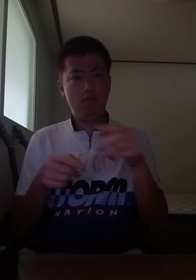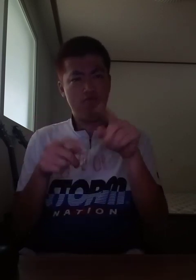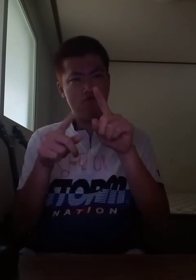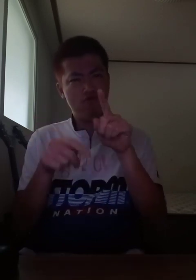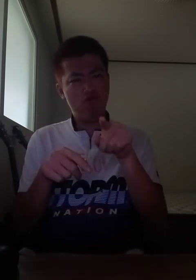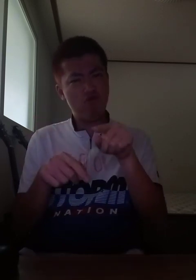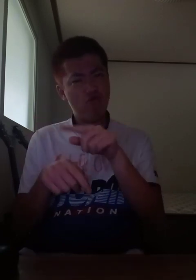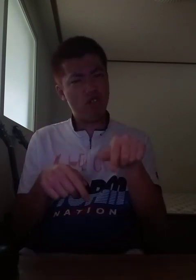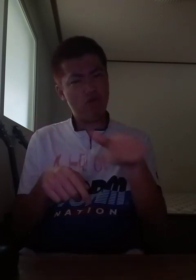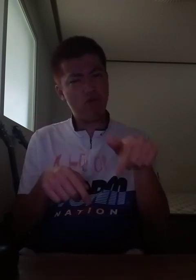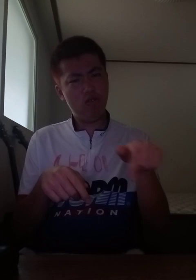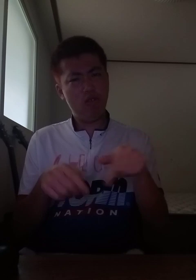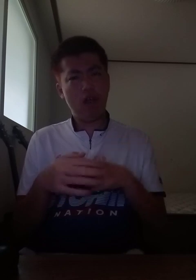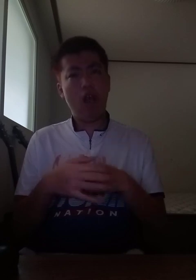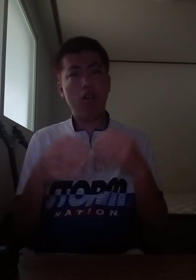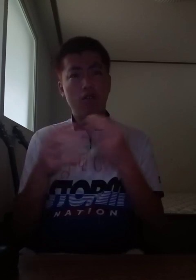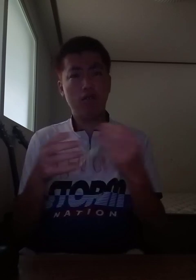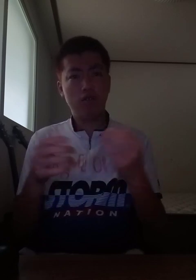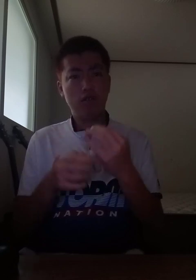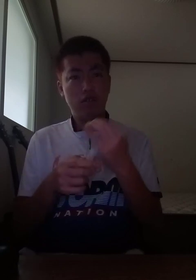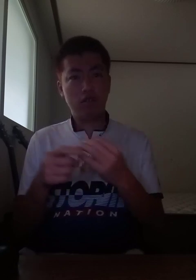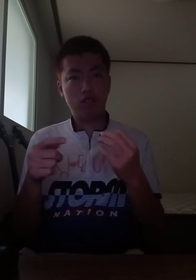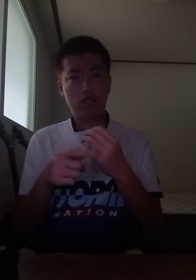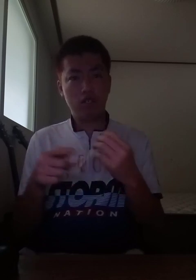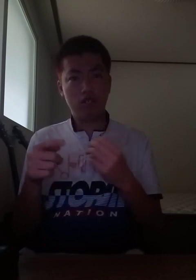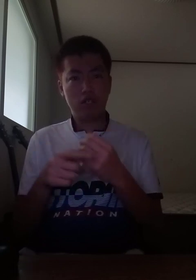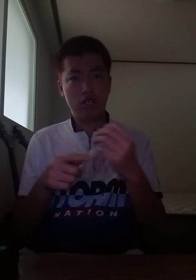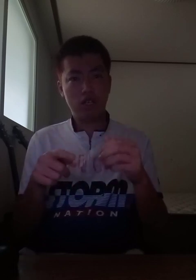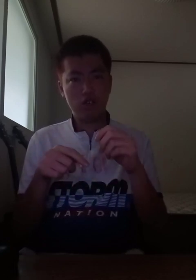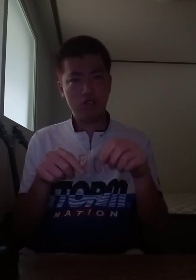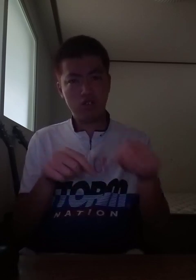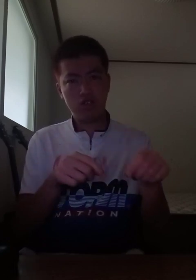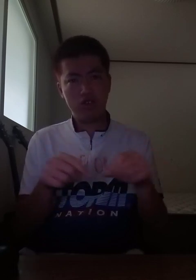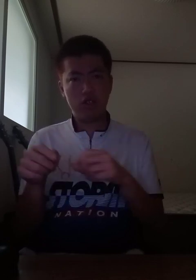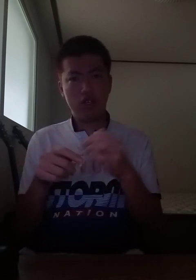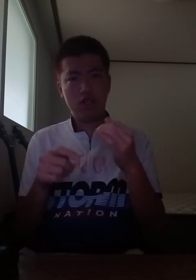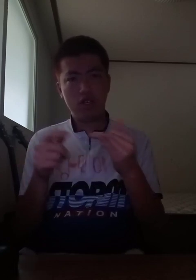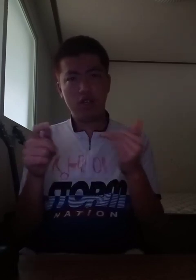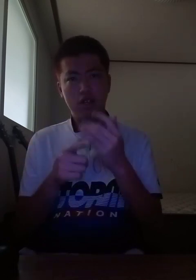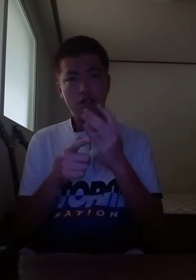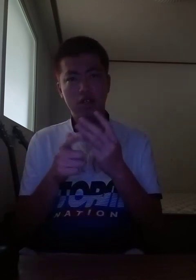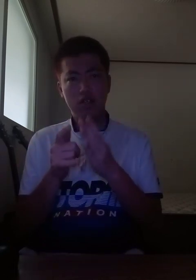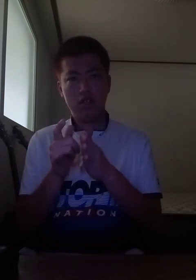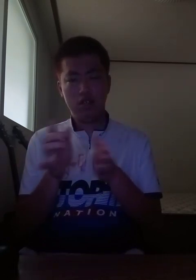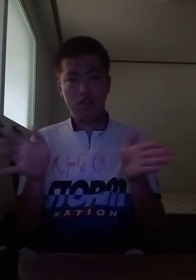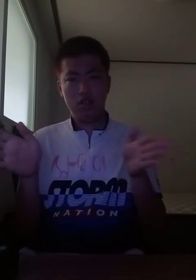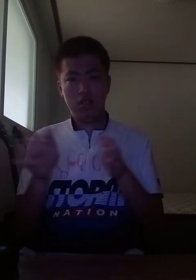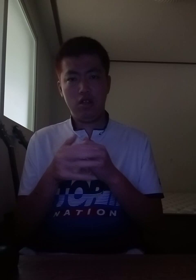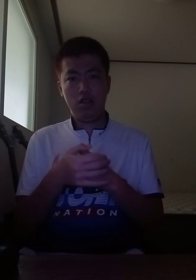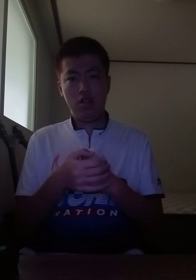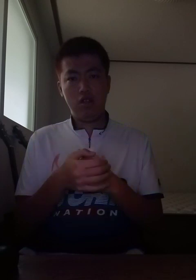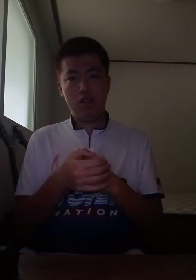문제입니다. 아파트를 지을 때 상수도 대신 지하수를 이용하도록 만든 게 지금까지 이어지고 있는 겁니다. 물을 먹을